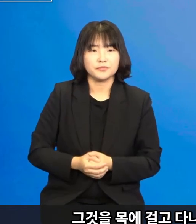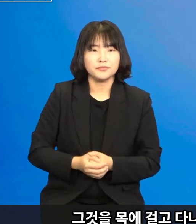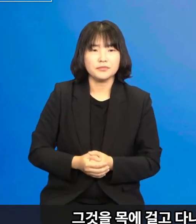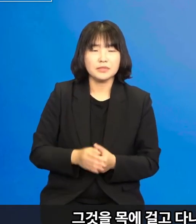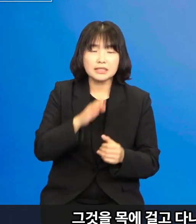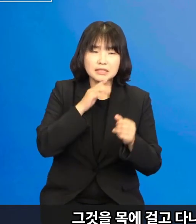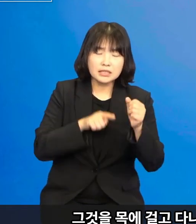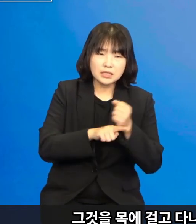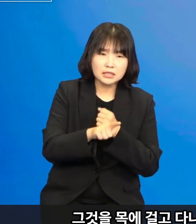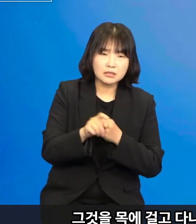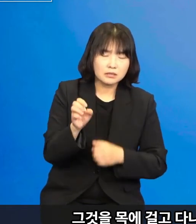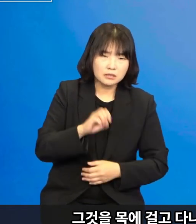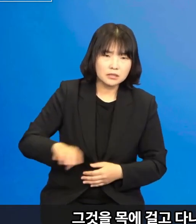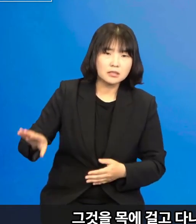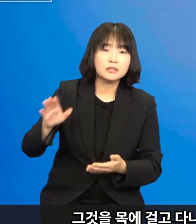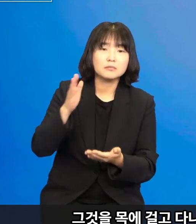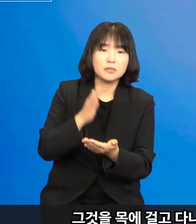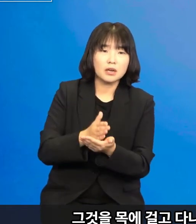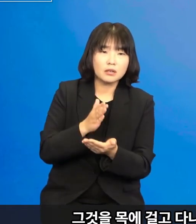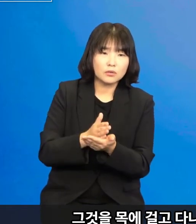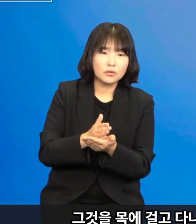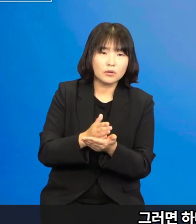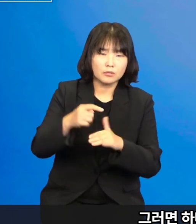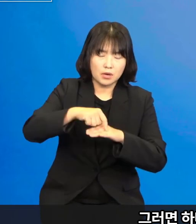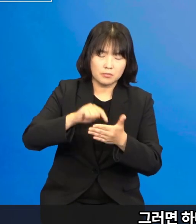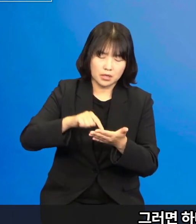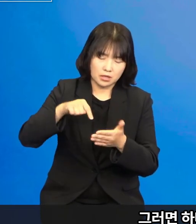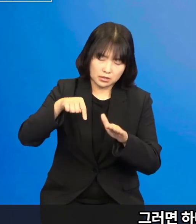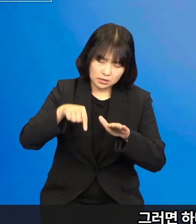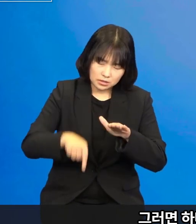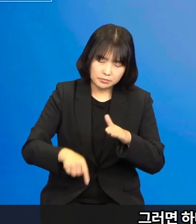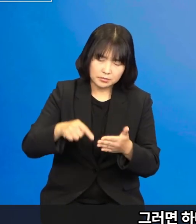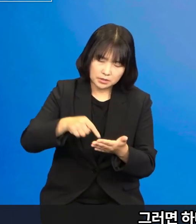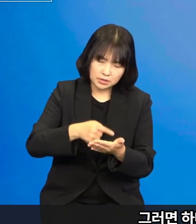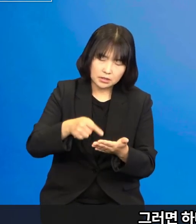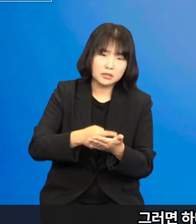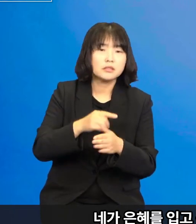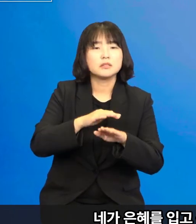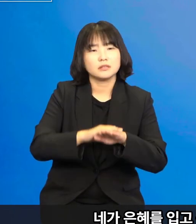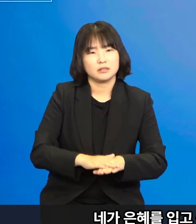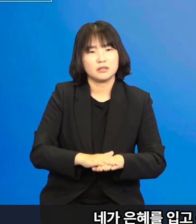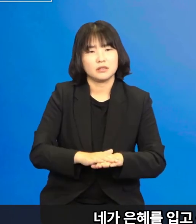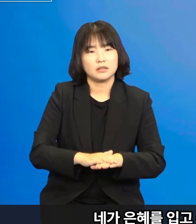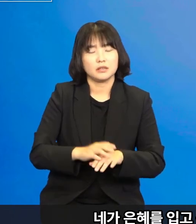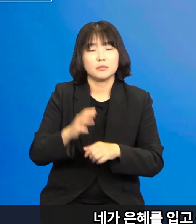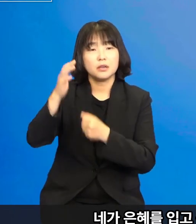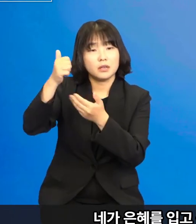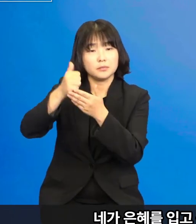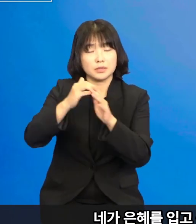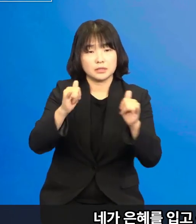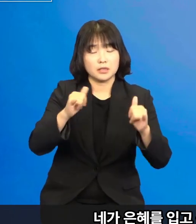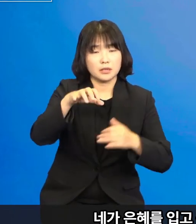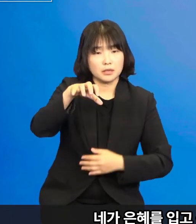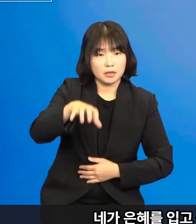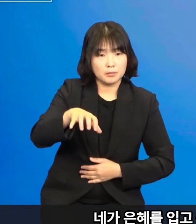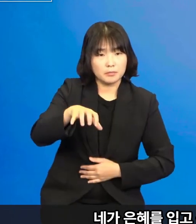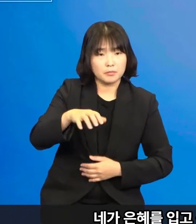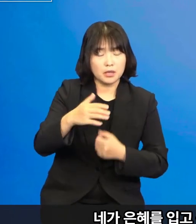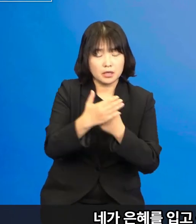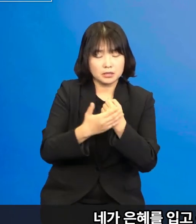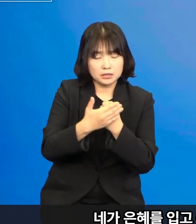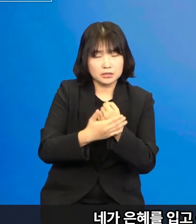목에 걸고 다니며 너의 마음속 깊이 새겨둬라. 그러면 하나님과 사람 앞에서 너가 은혜를 입고 귀중히